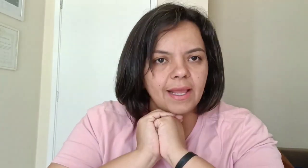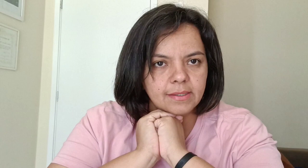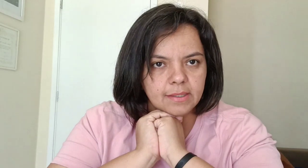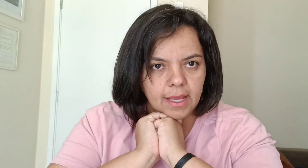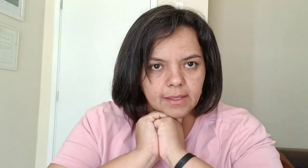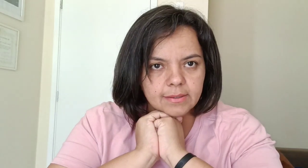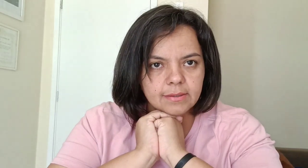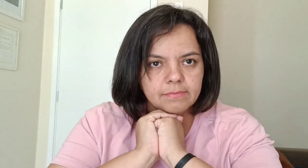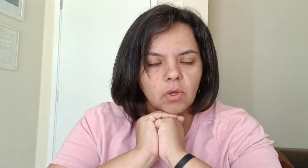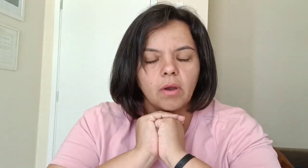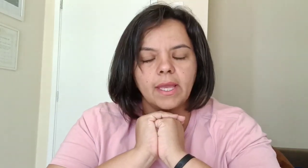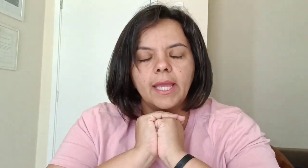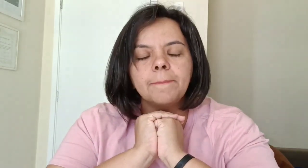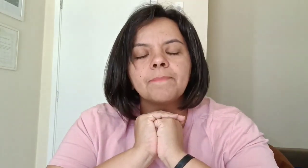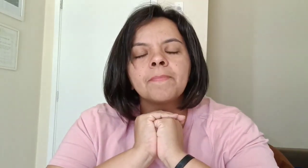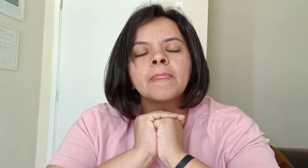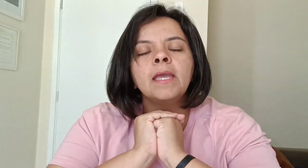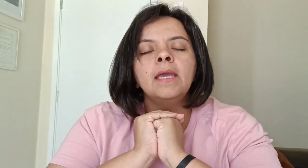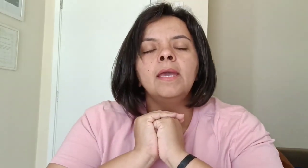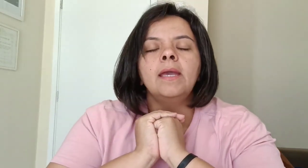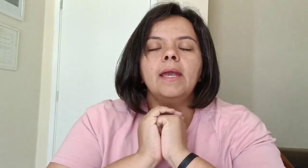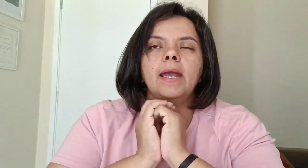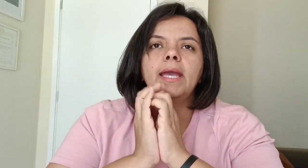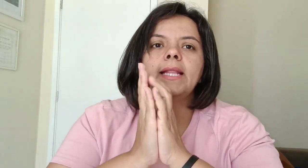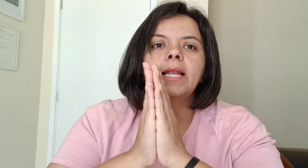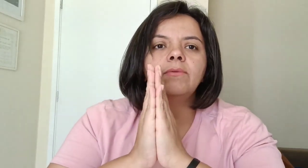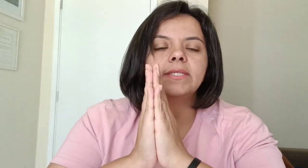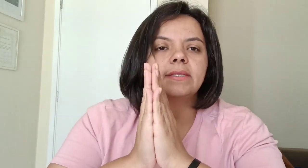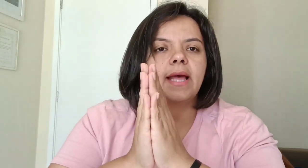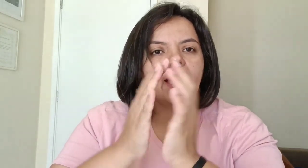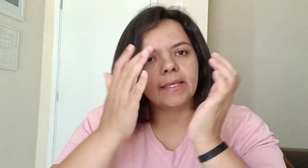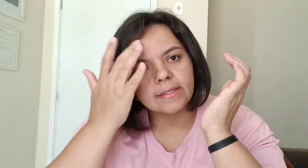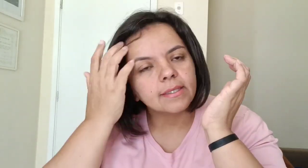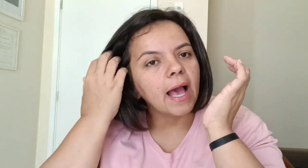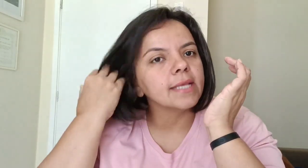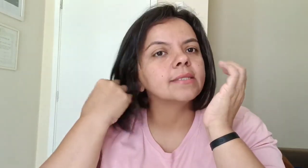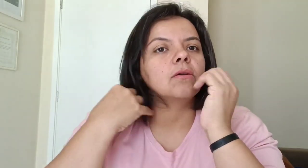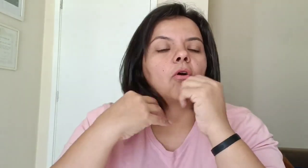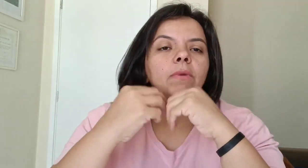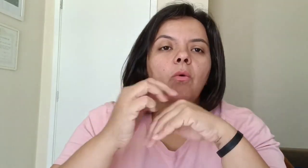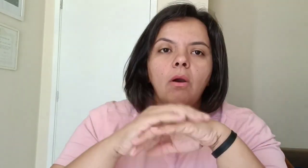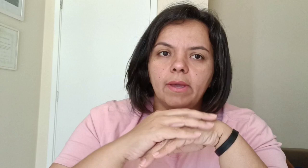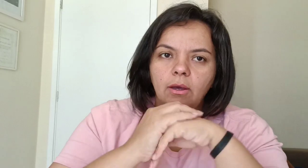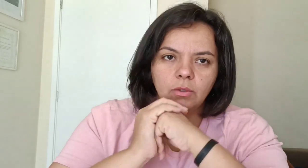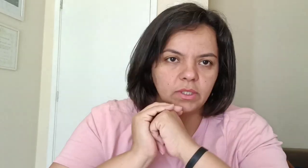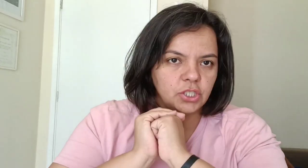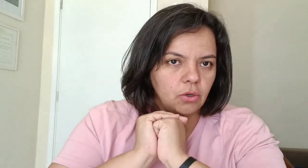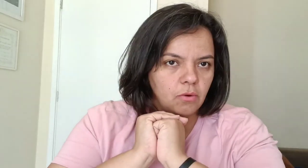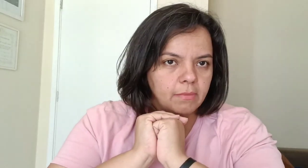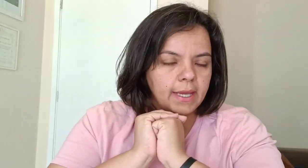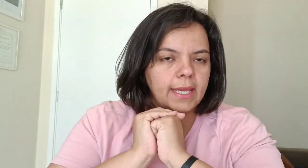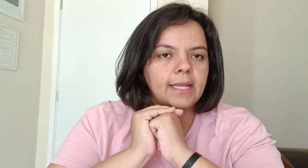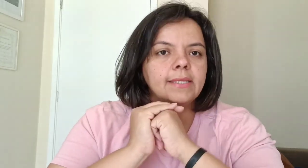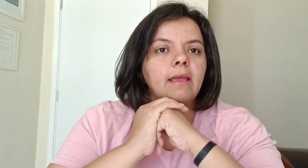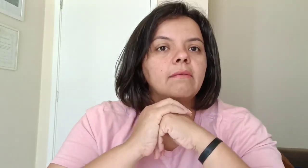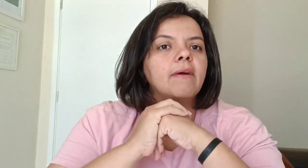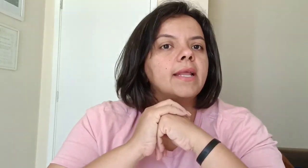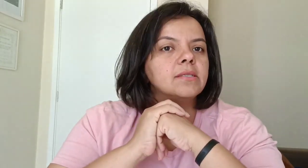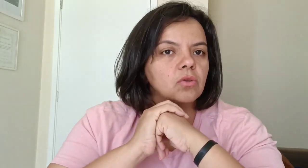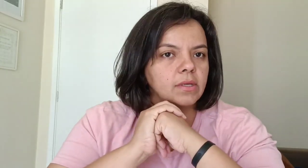3 delas, ok? Na língua de sinais, assim como em qualquer outro idioma, ela tem